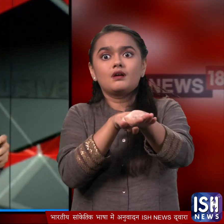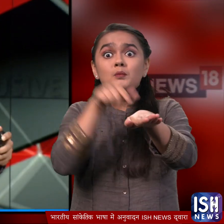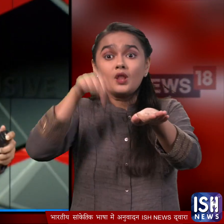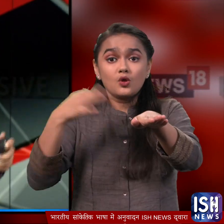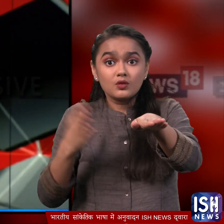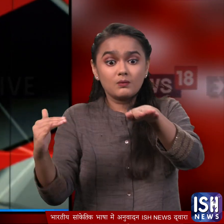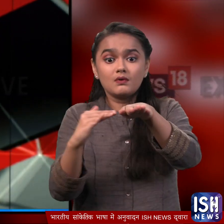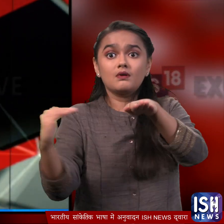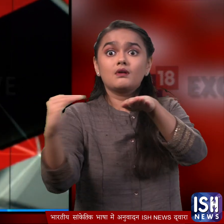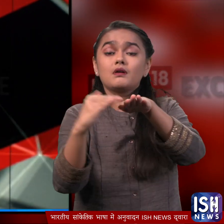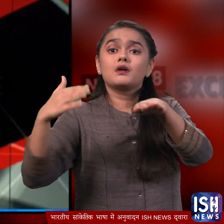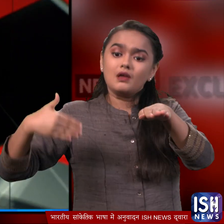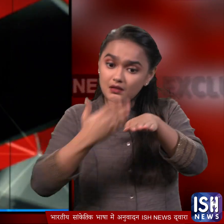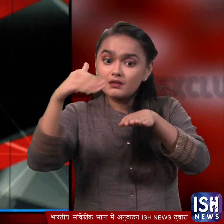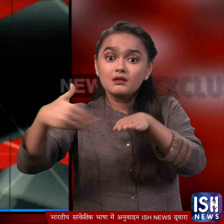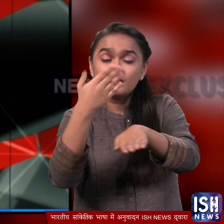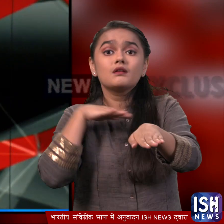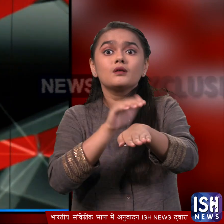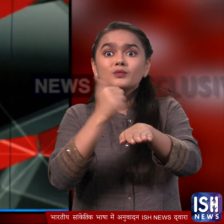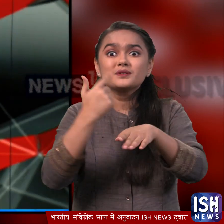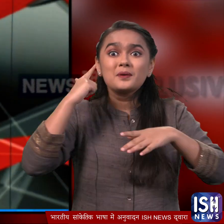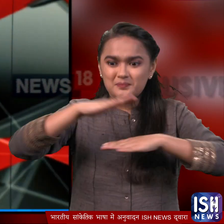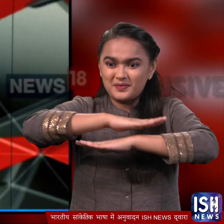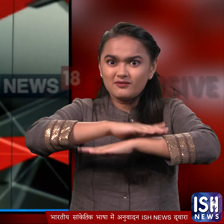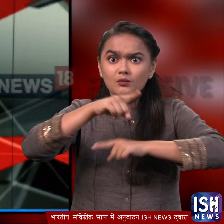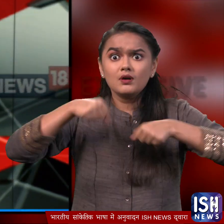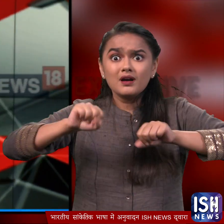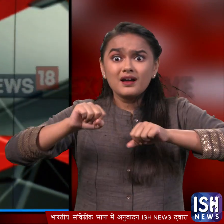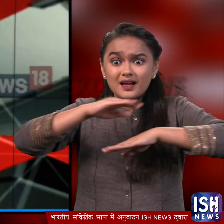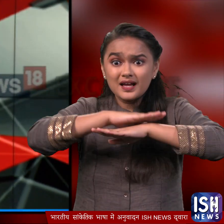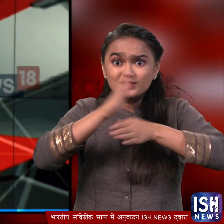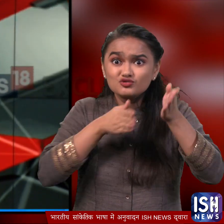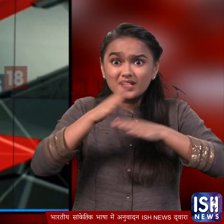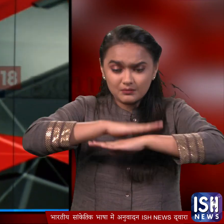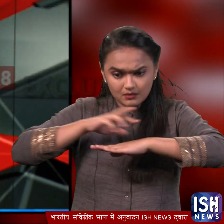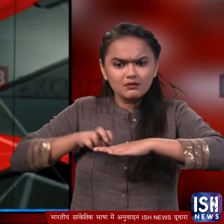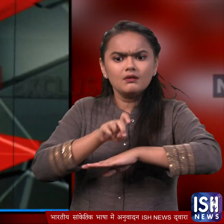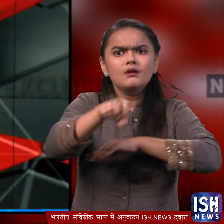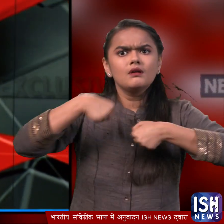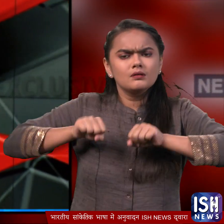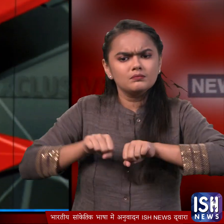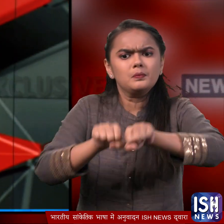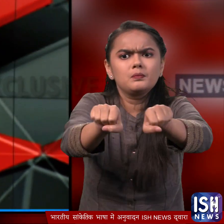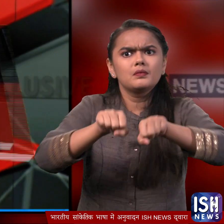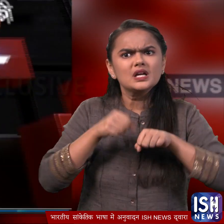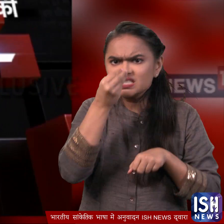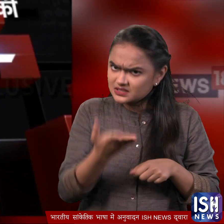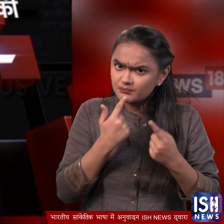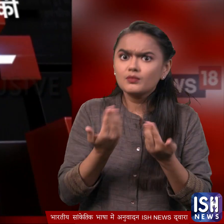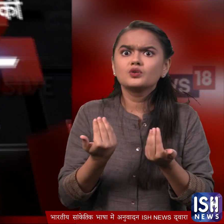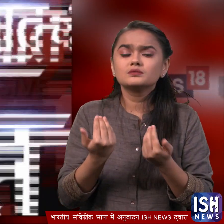डिब्बे में बीच में दरवाजा बना दिया गया, जिससे प्लेटफॉर्म से ही डिब्बे में मोटरसाइकिल या दूसरा सामान लादा या उतारा जा सकता